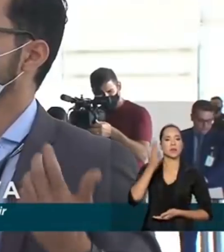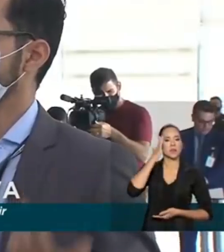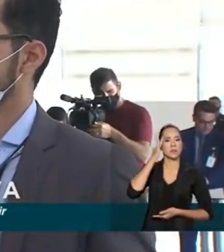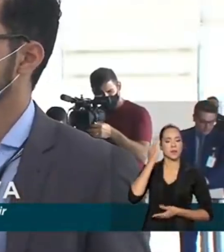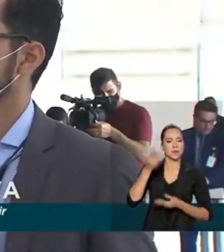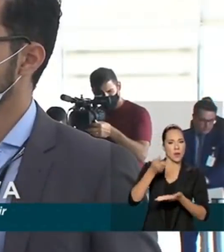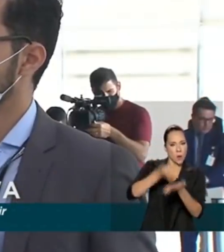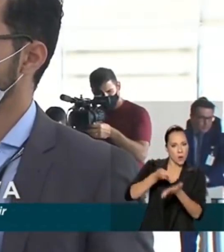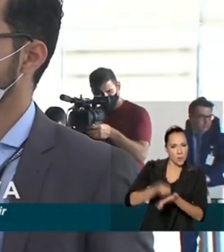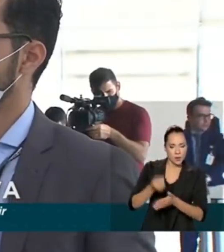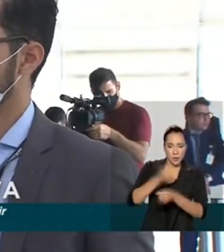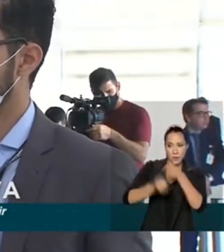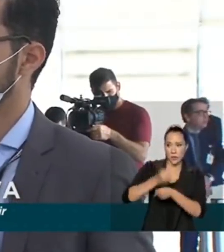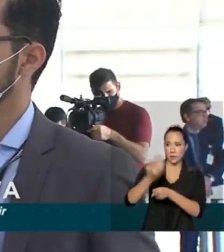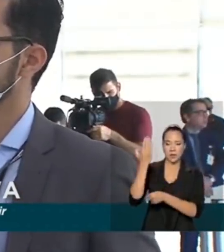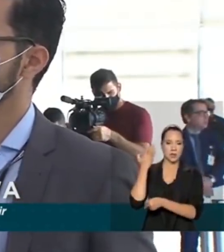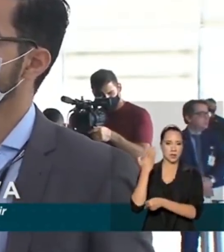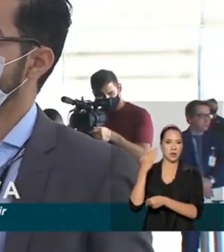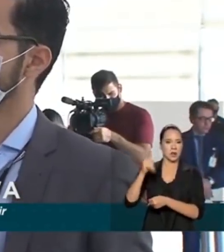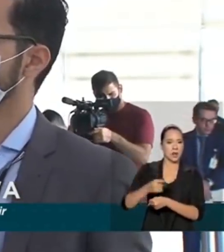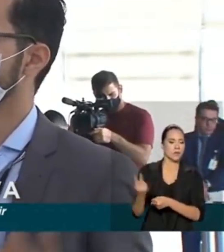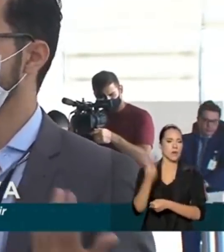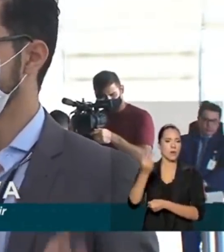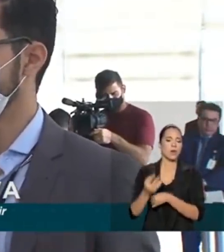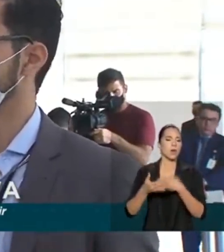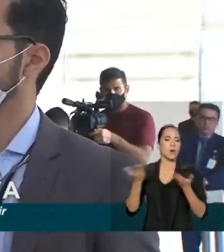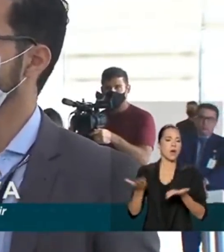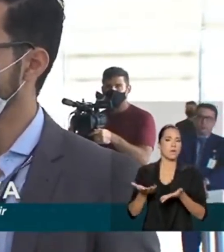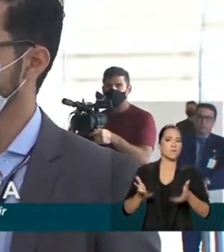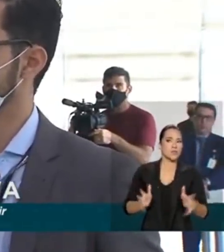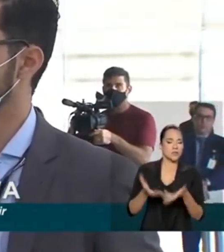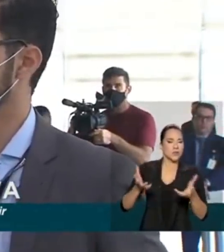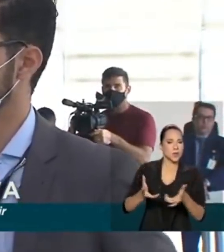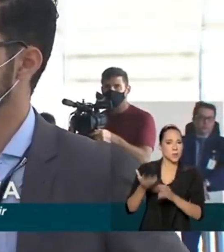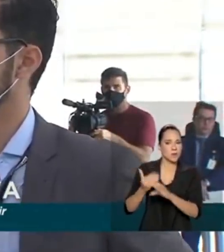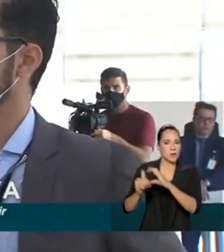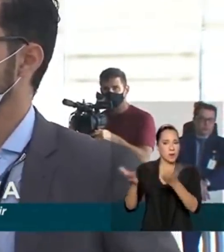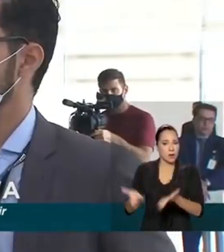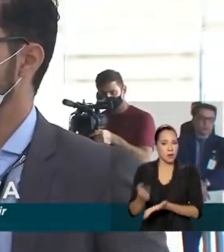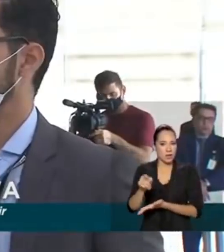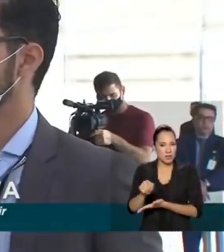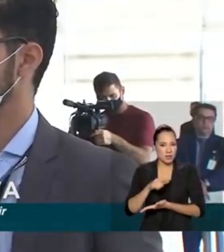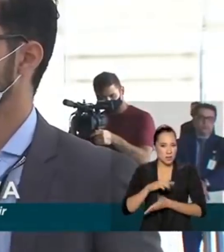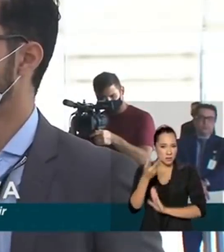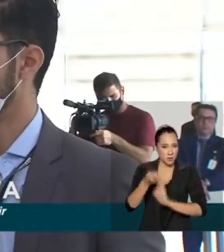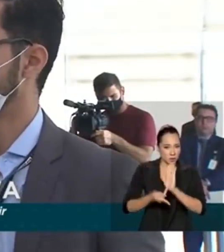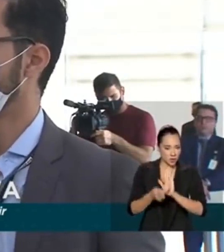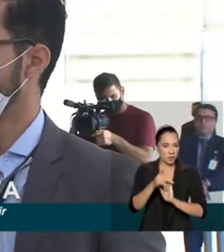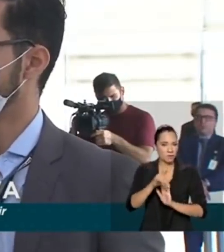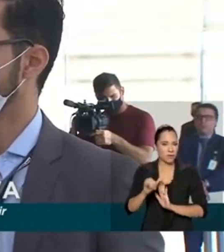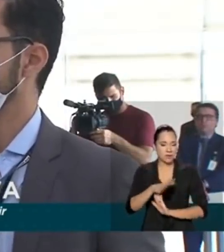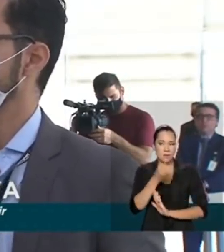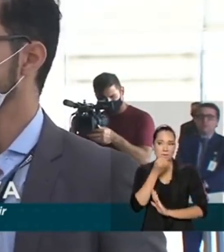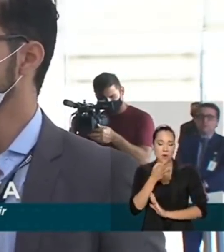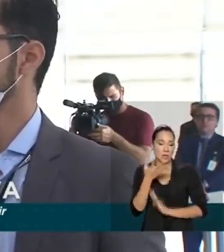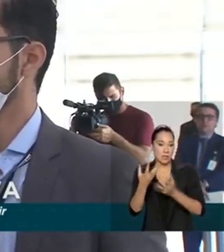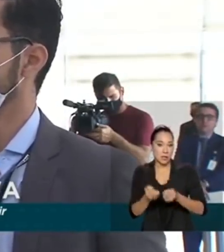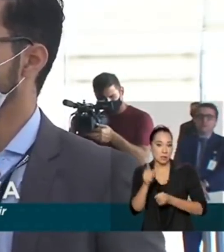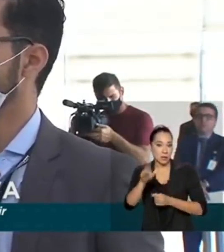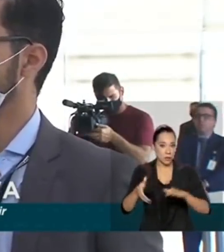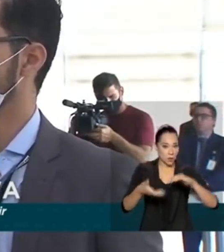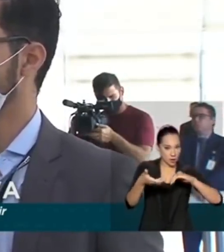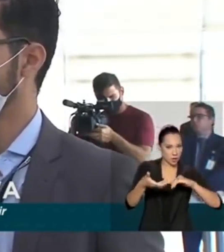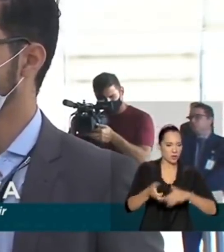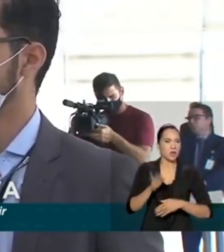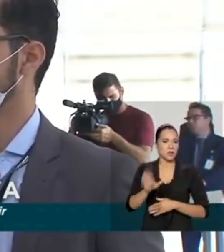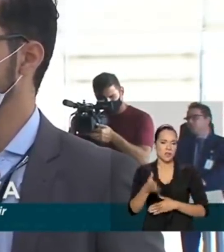foi a motivação para enviar agora e se o senhor acha que a receptividade desse projeto vai ser boa no Congresso. E se o senhor já